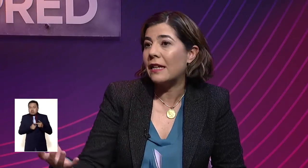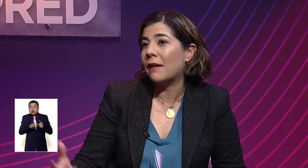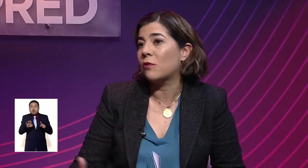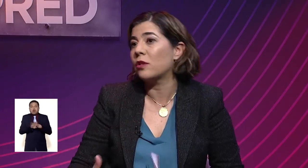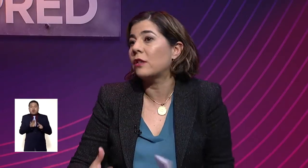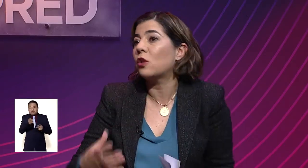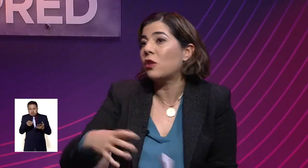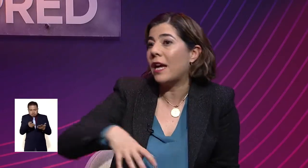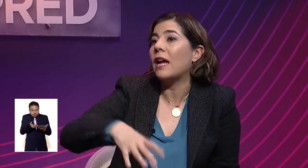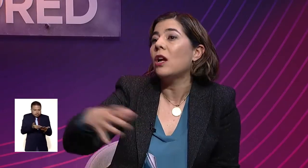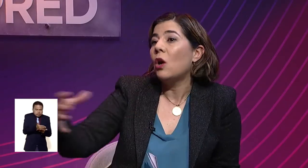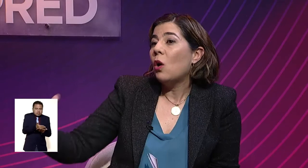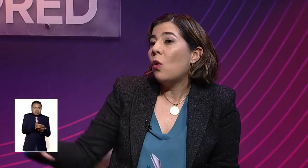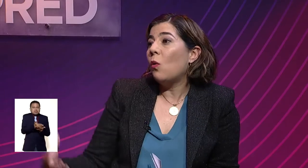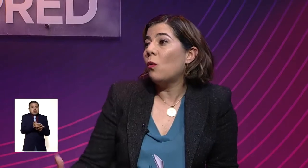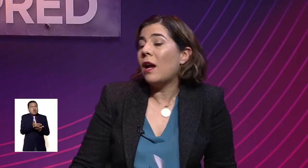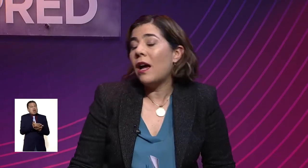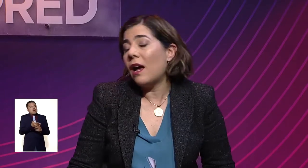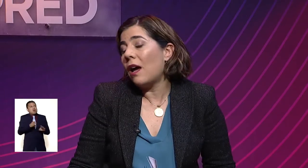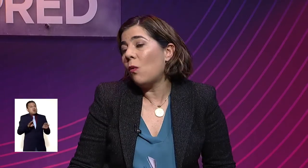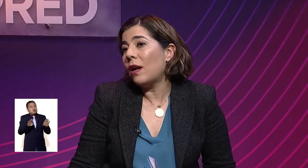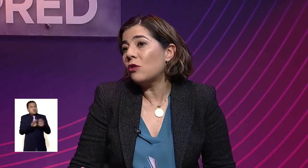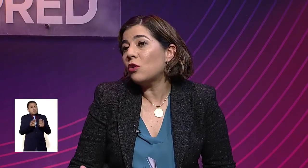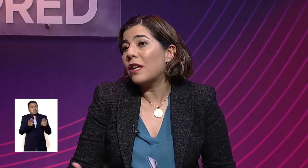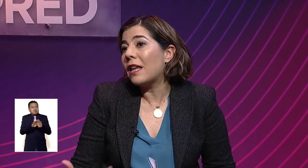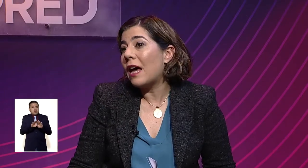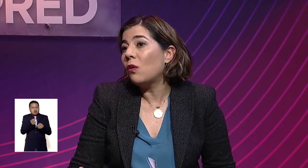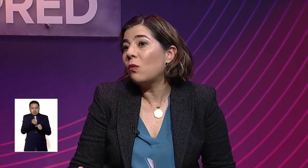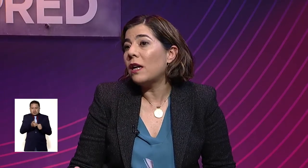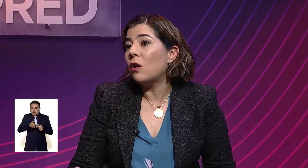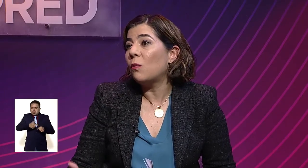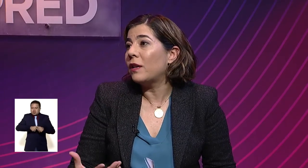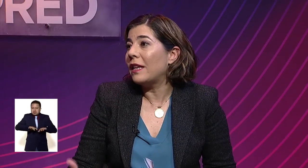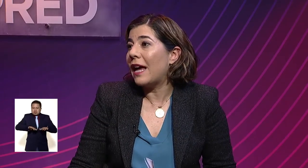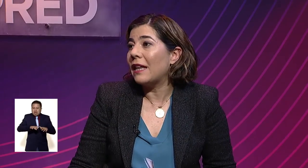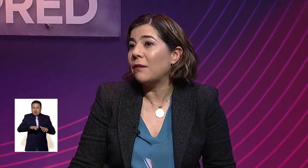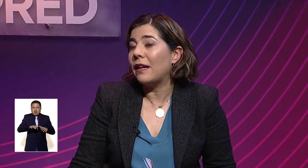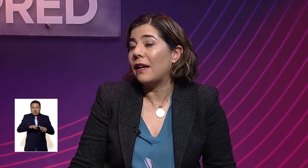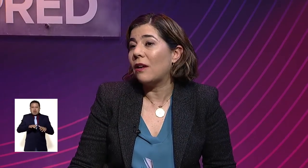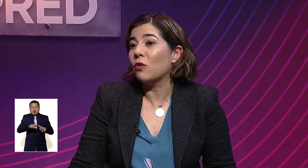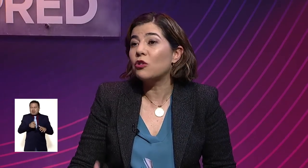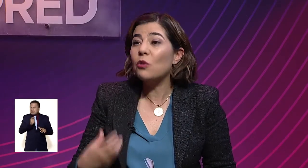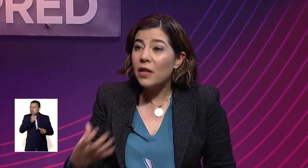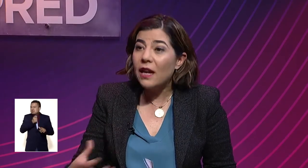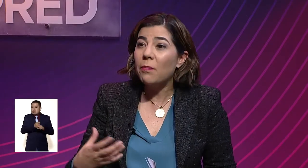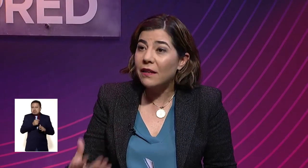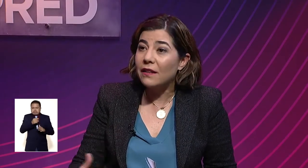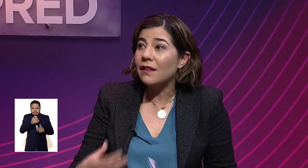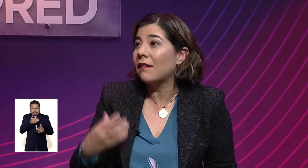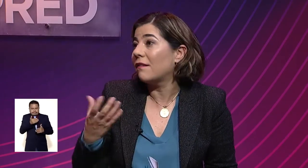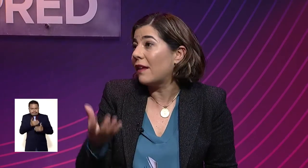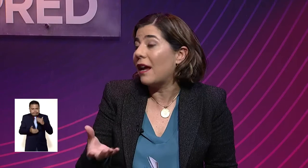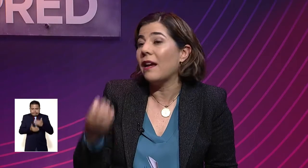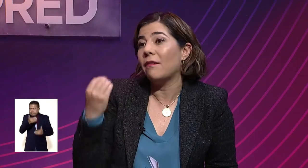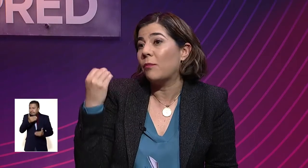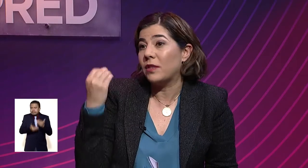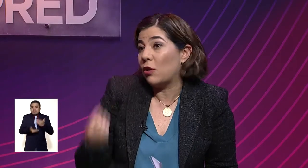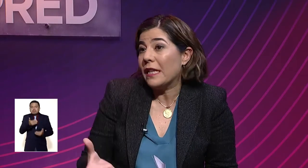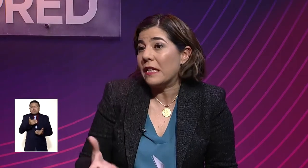digamos, dentro de una sociedad o una comunidad construida a partir de, pues, de oyentes?